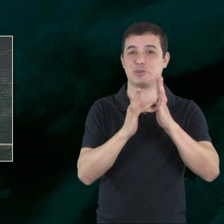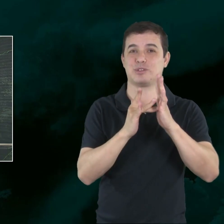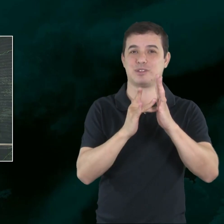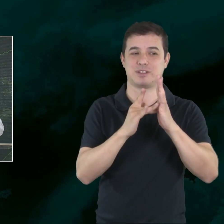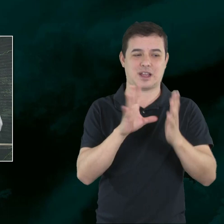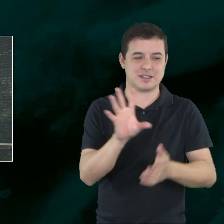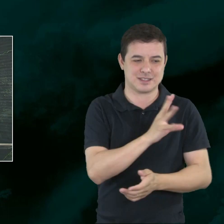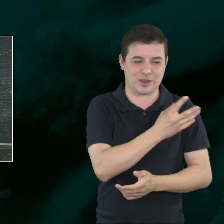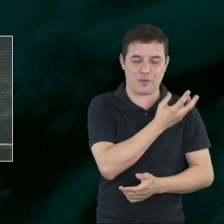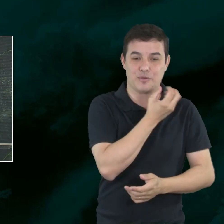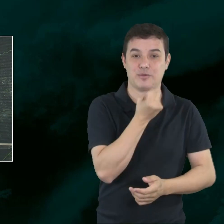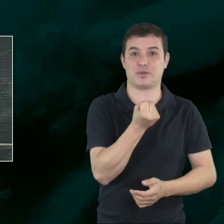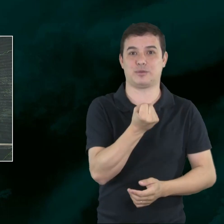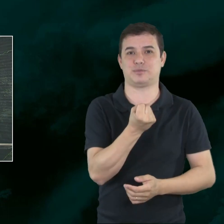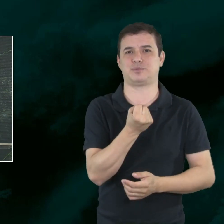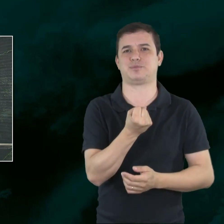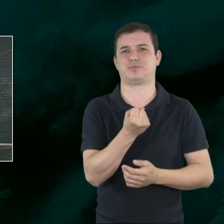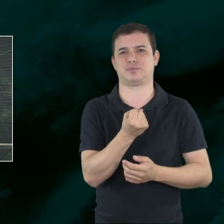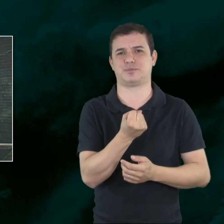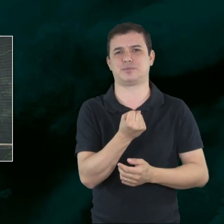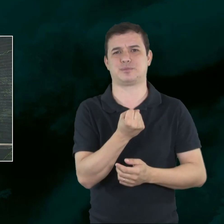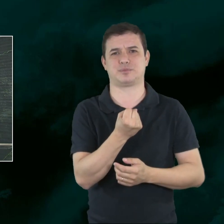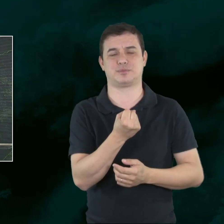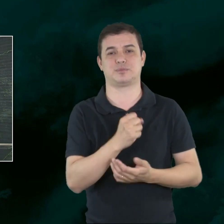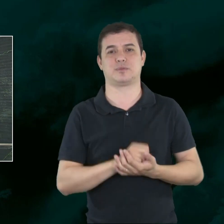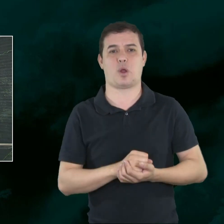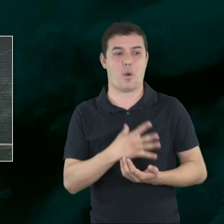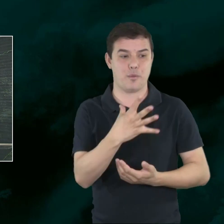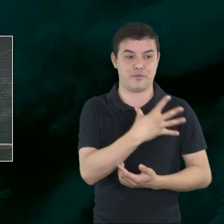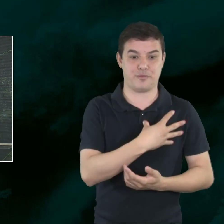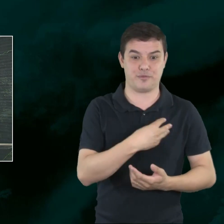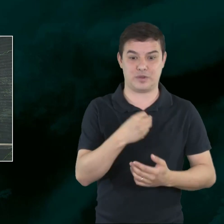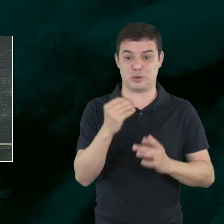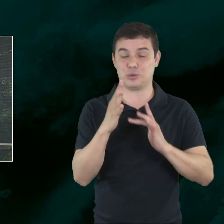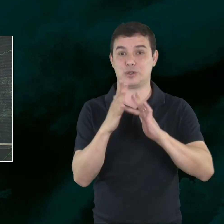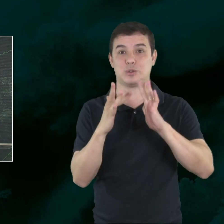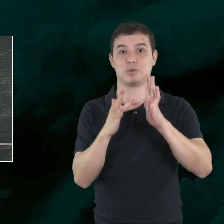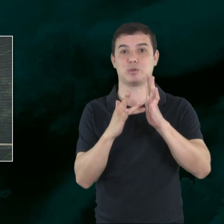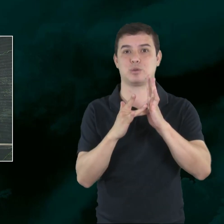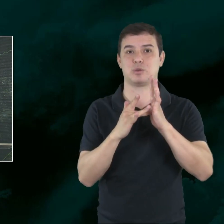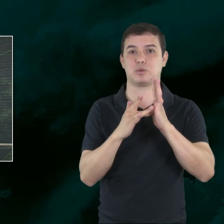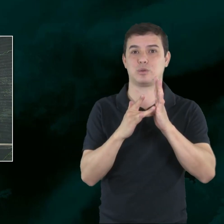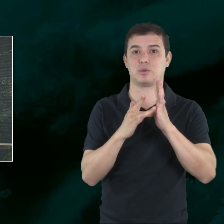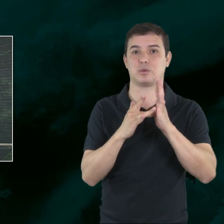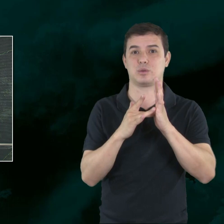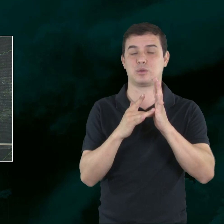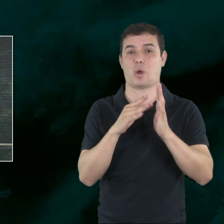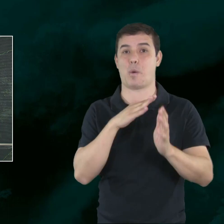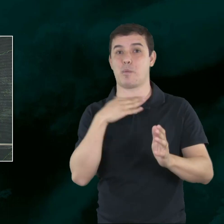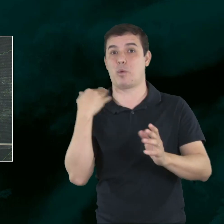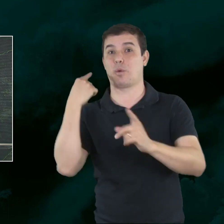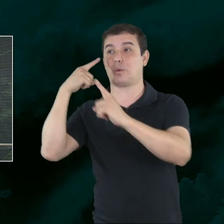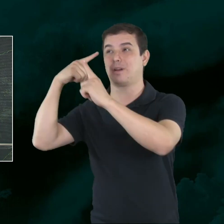então providenciou a salvação enviando o seu próprio Filho, porque o Filho foi